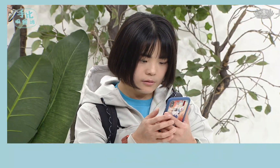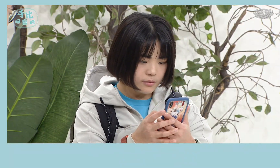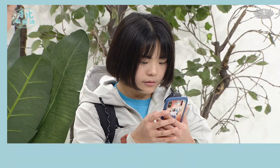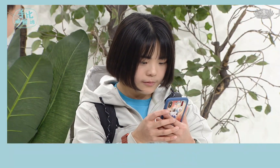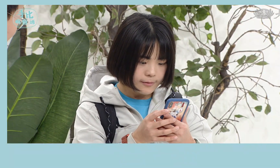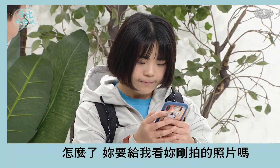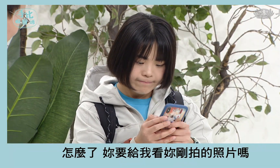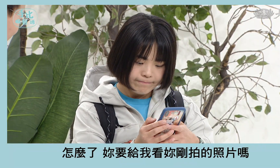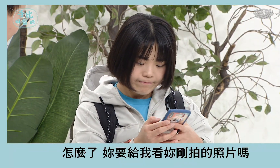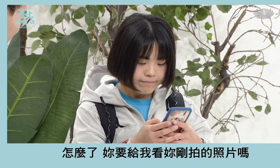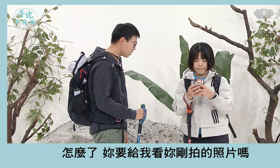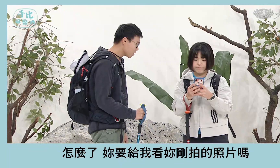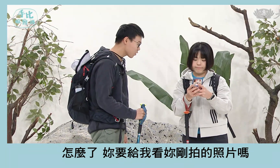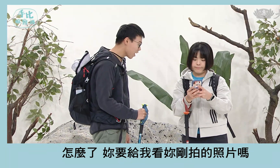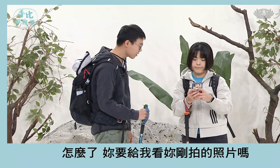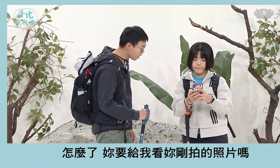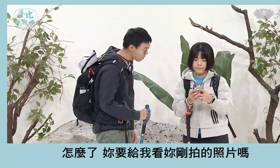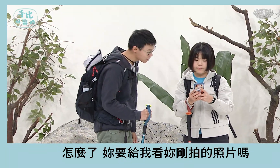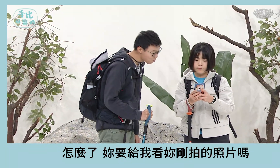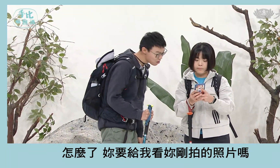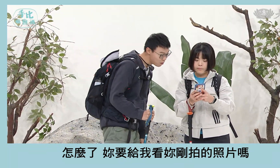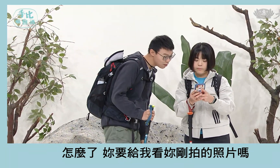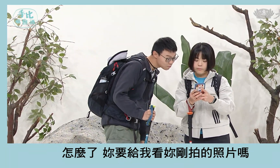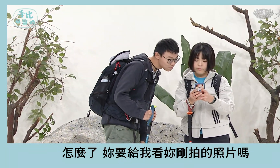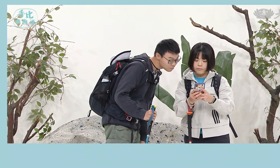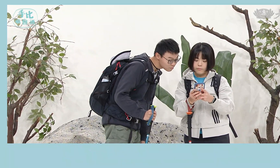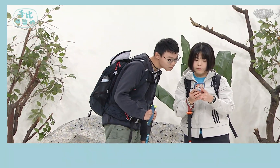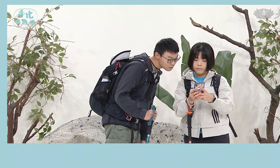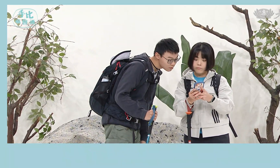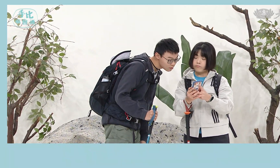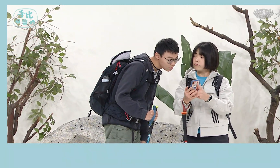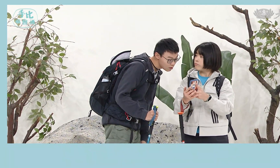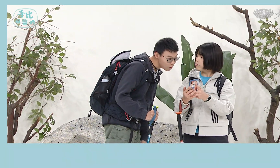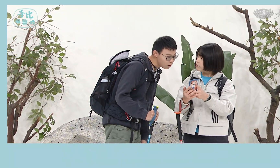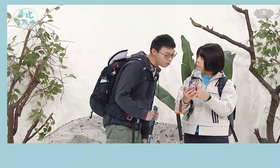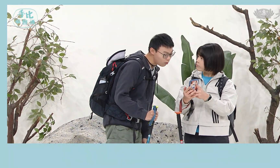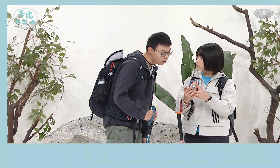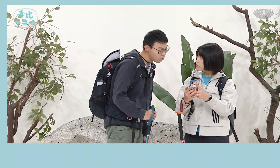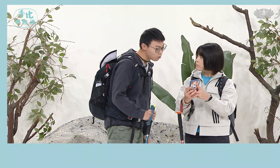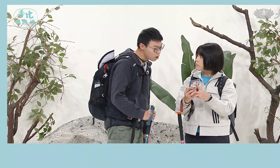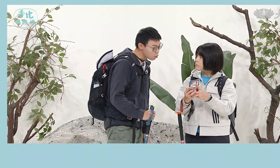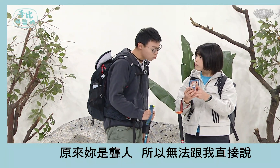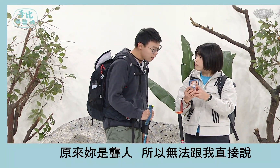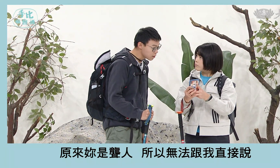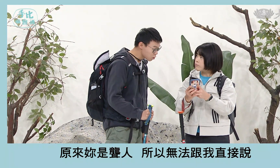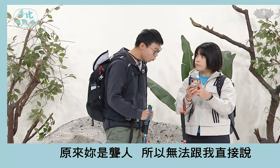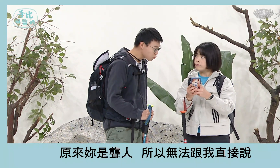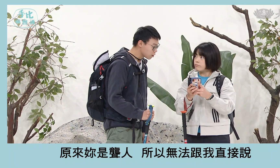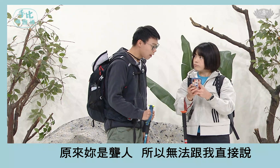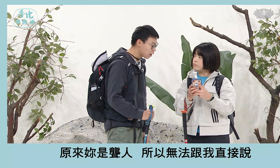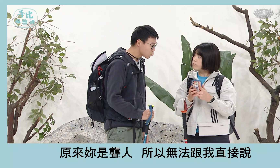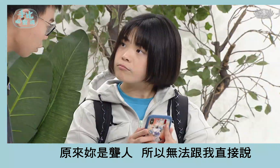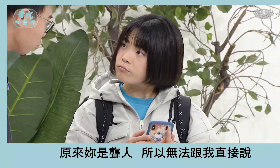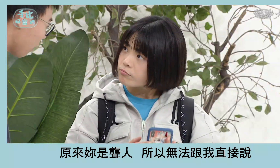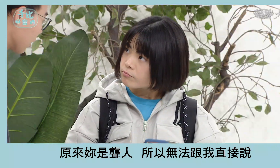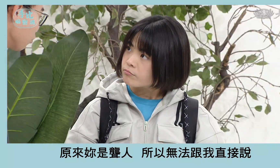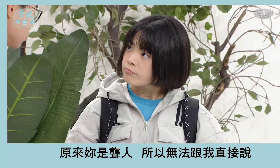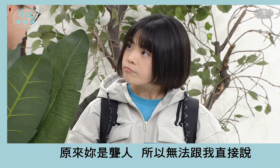嗯，怎么了？你要给我看你刚刚拍的照片吗？哦，原来你是聋人啊，所以无法跟我直接